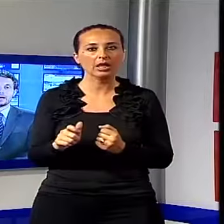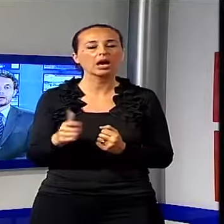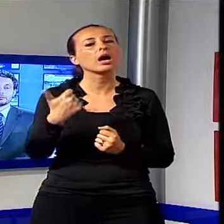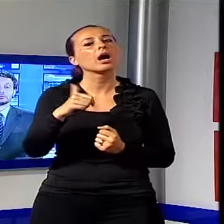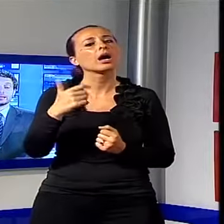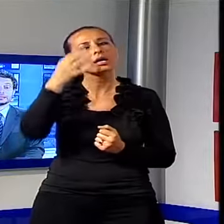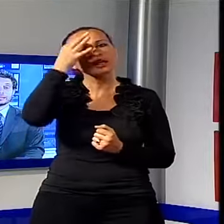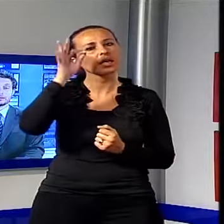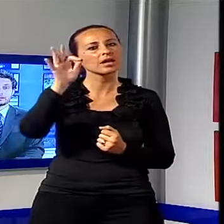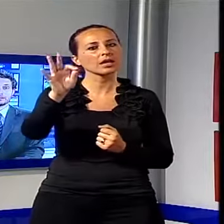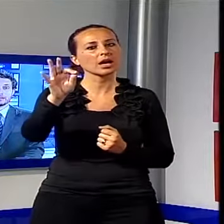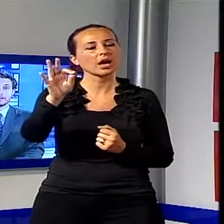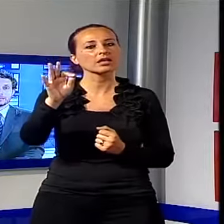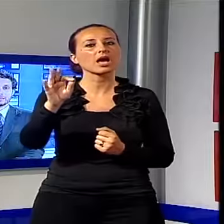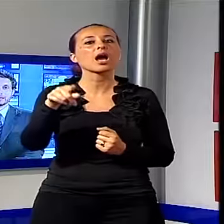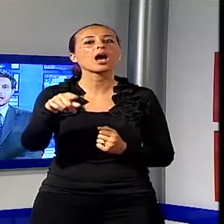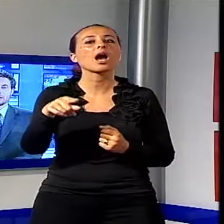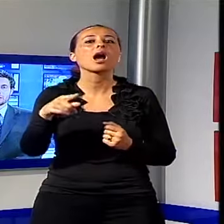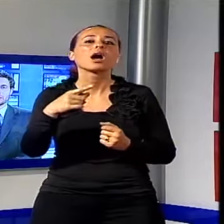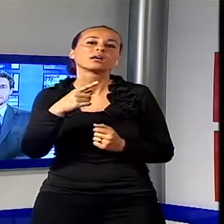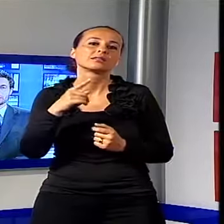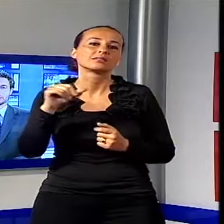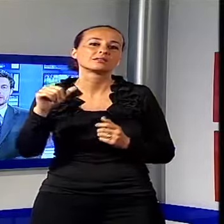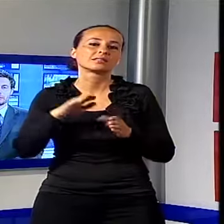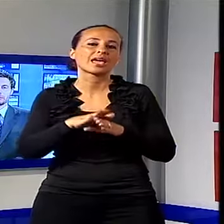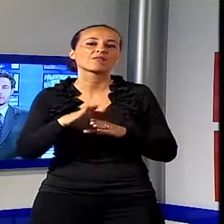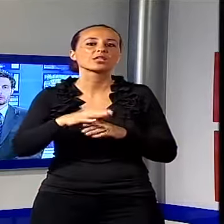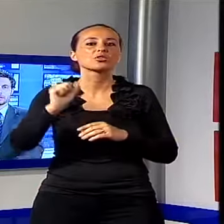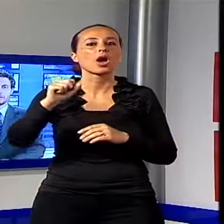puntata di questa settimana dell'Ancora. Ascoltiamo Sergio Talenti.